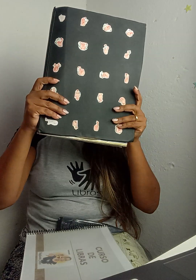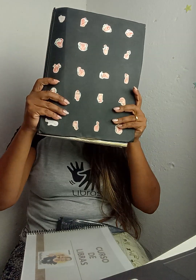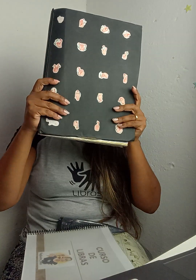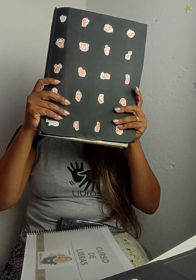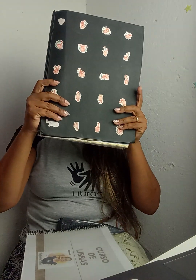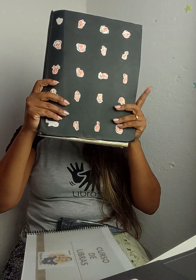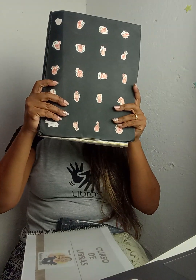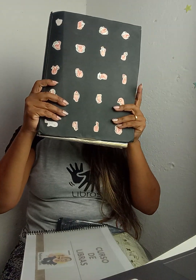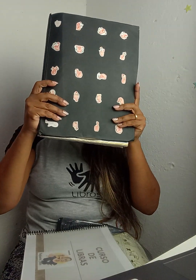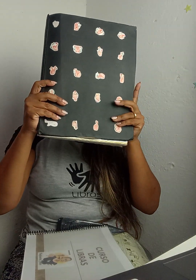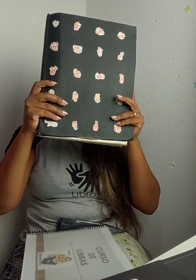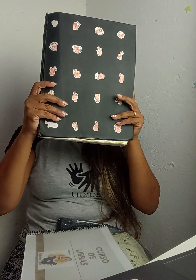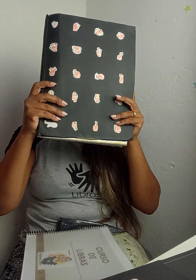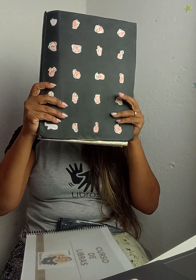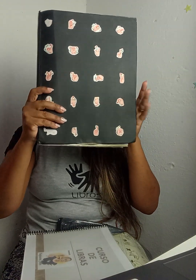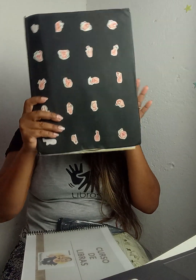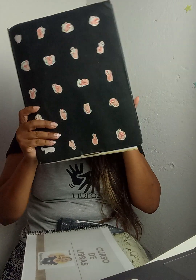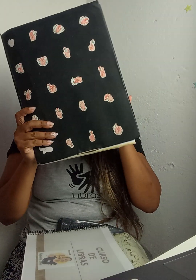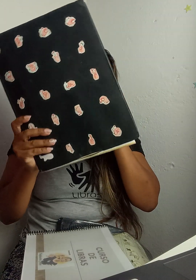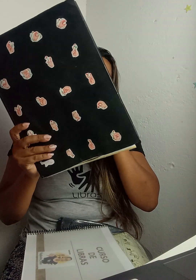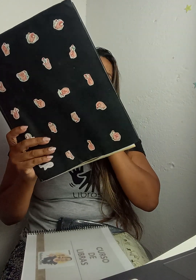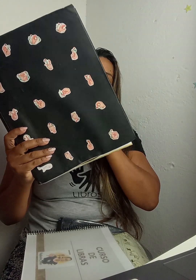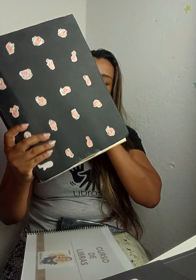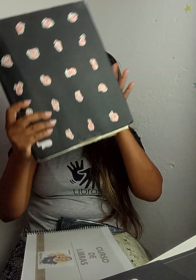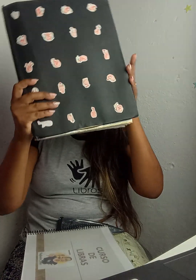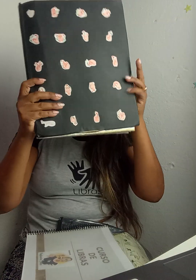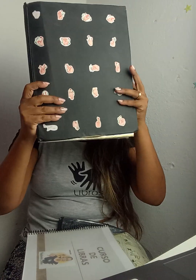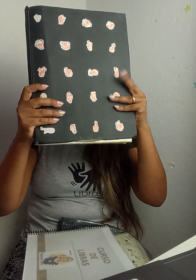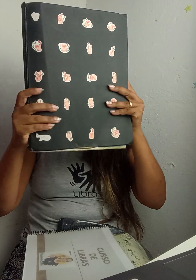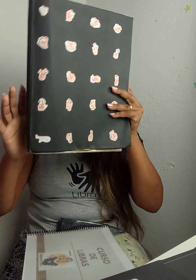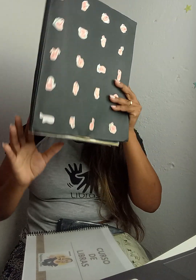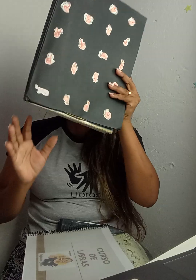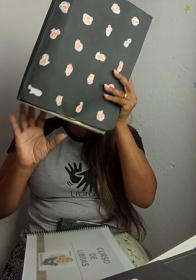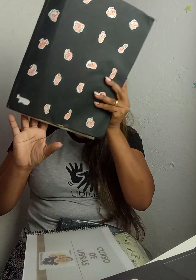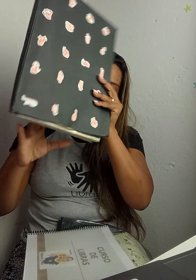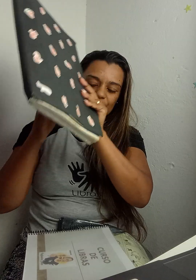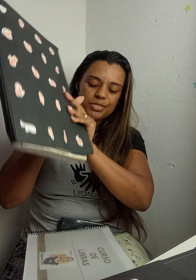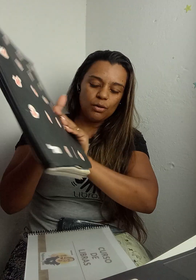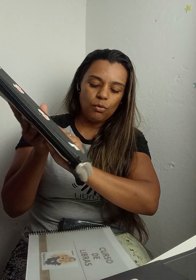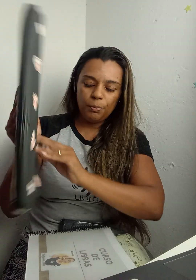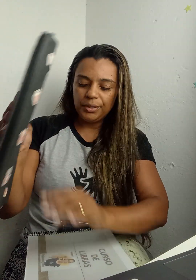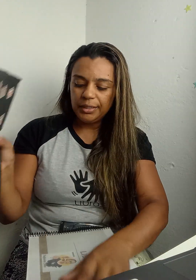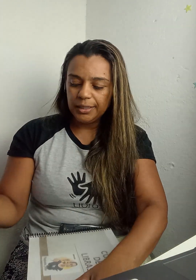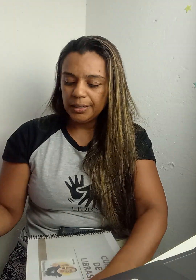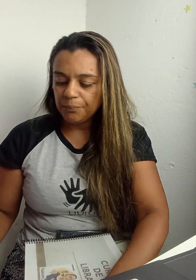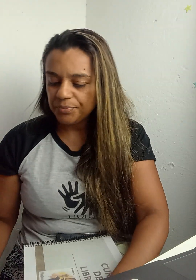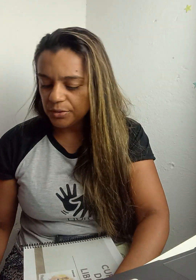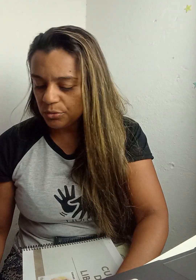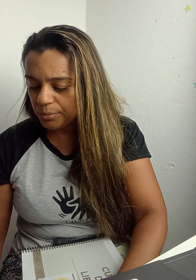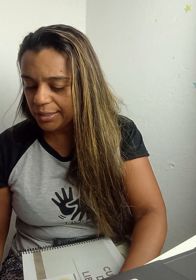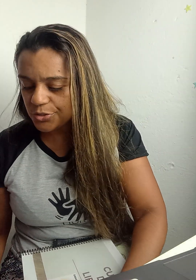é o material de apoio que você vai fazer impressão e vai ter aqui essa pasta, você compra, né? Que é tudo